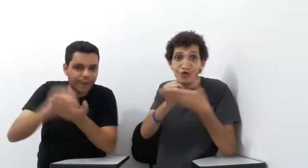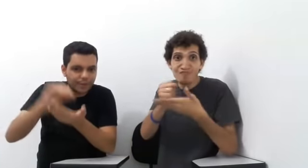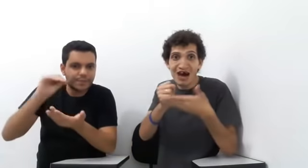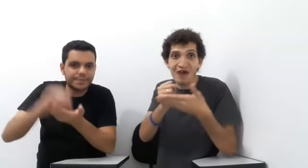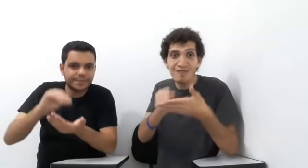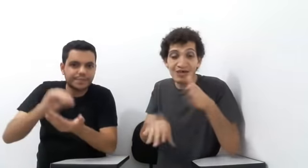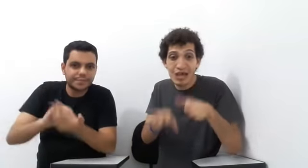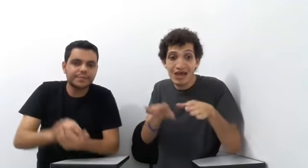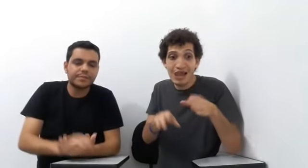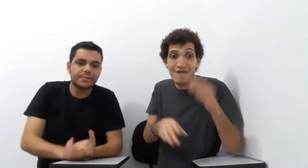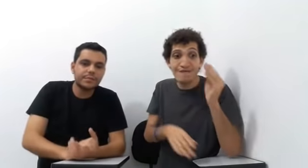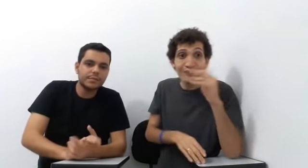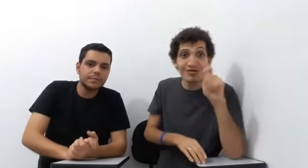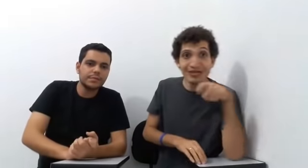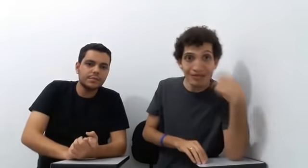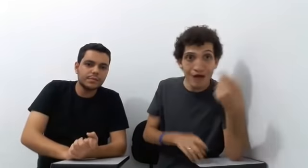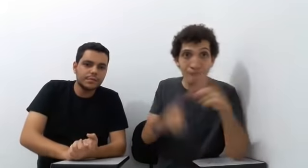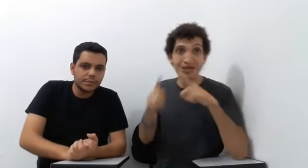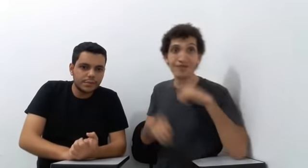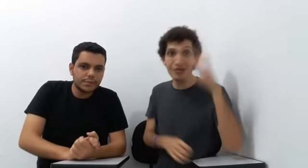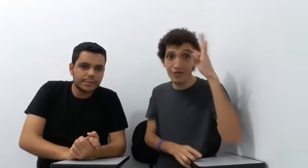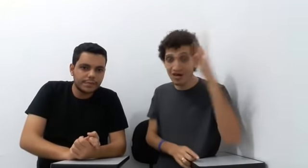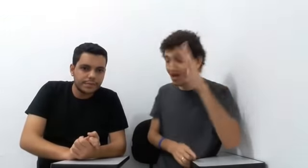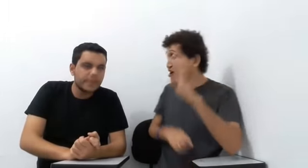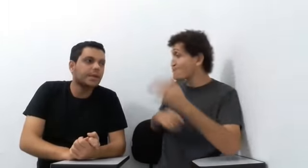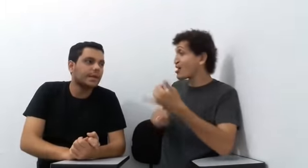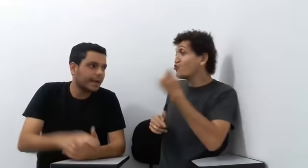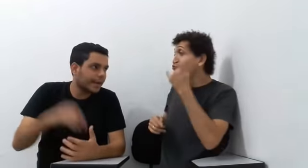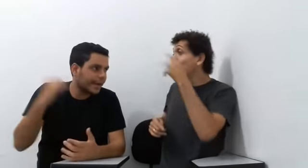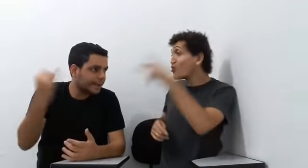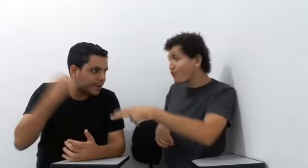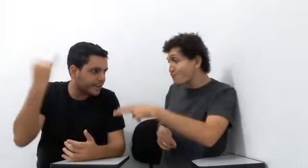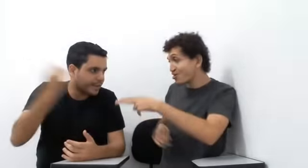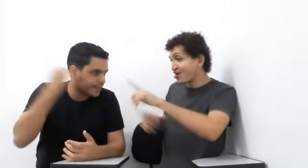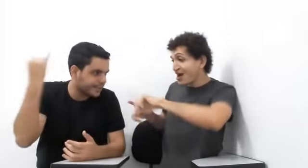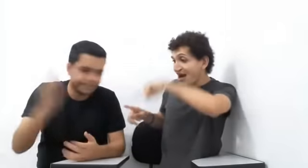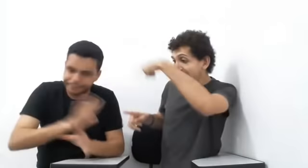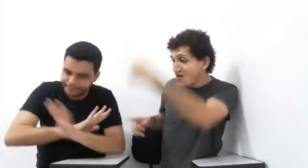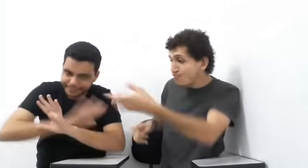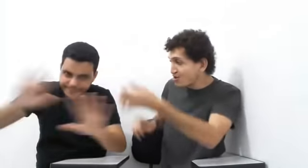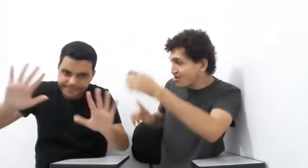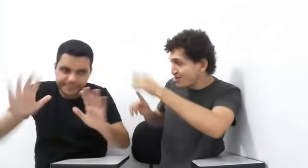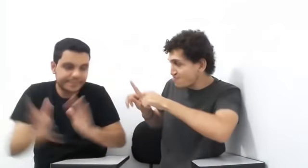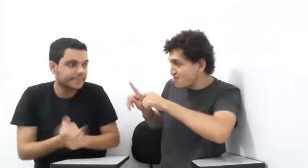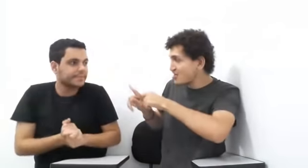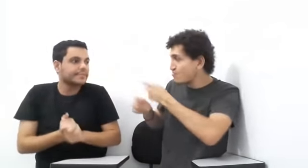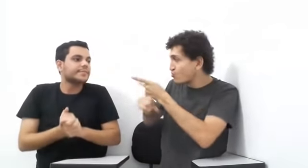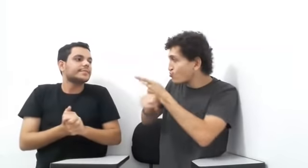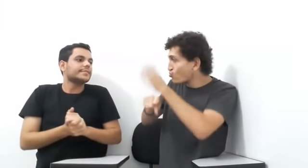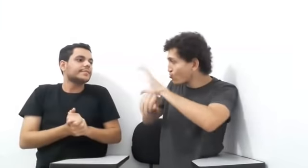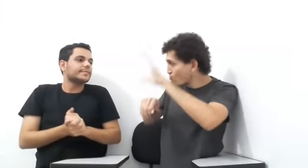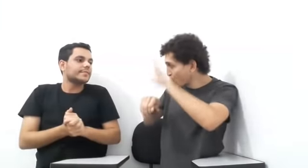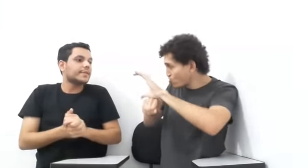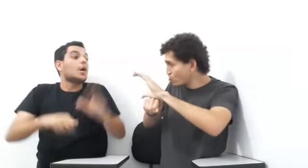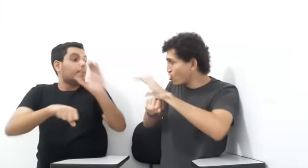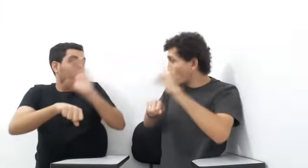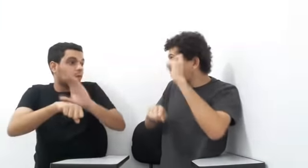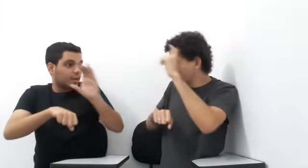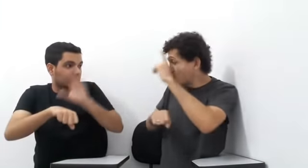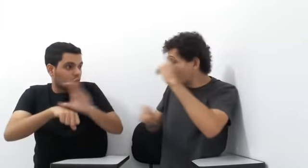vai, às vezes ele é fraco de sinal, mas tem teoria. É importante. Aí depois de 6 meses, procurou o curso, foi